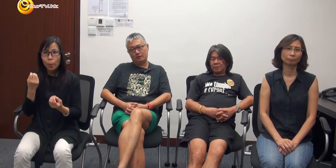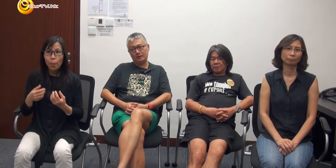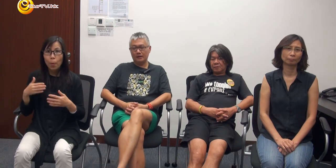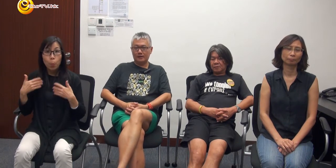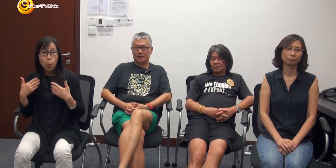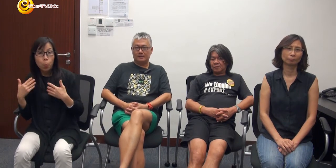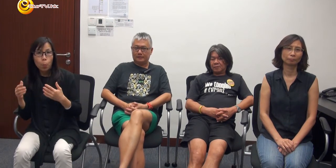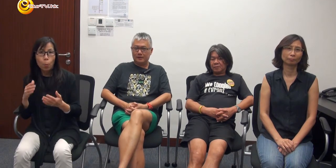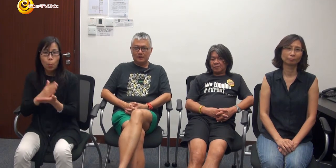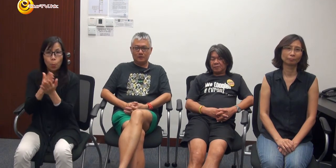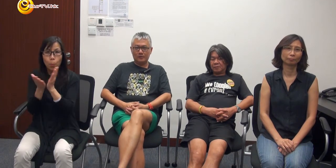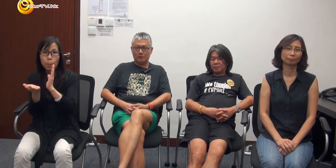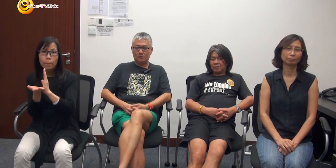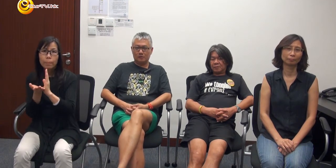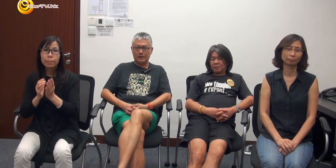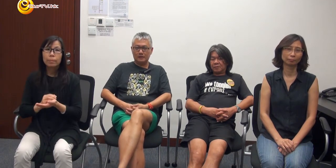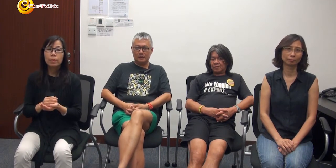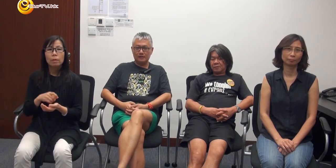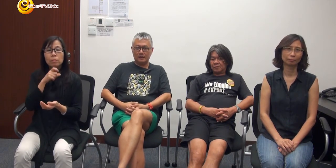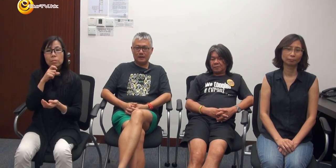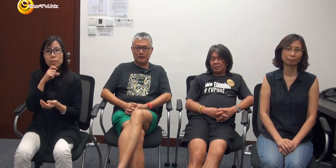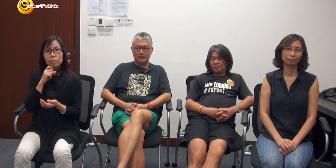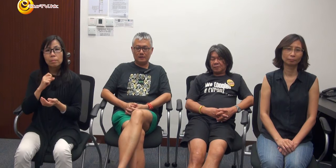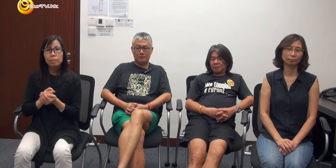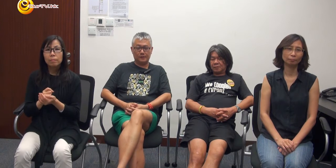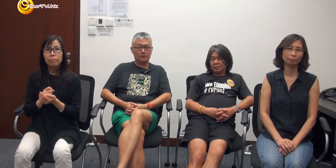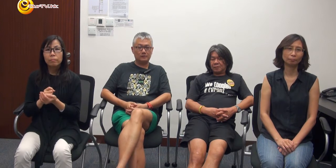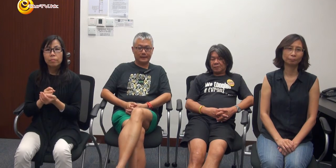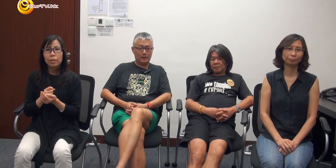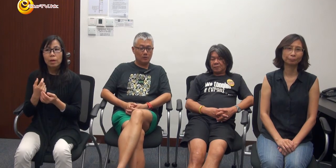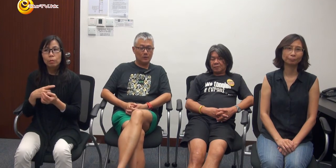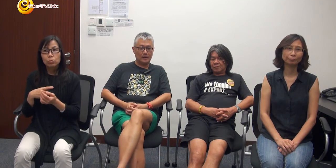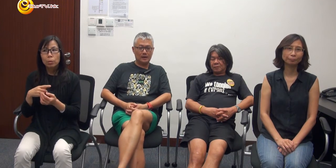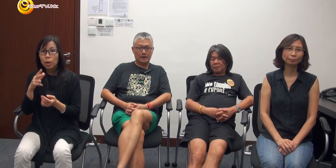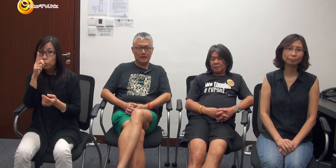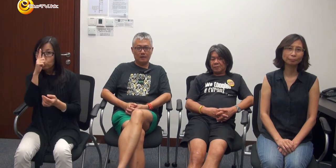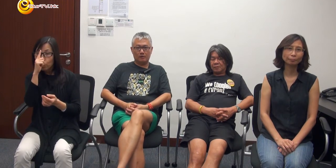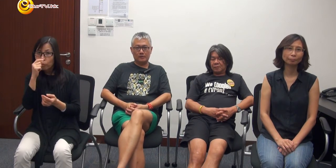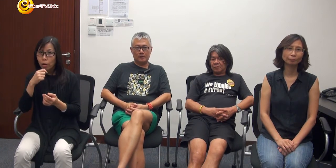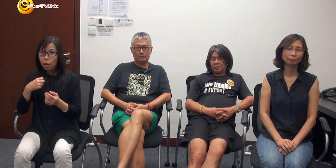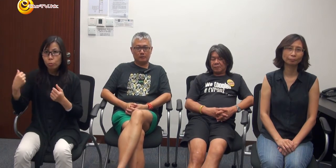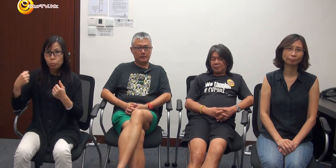咧，其實都有好多嘅一啲即係涼粉角力也好啊，或者某啲人